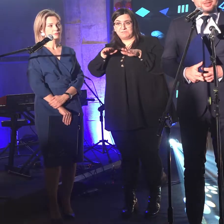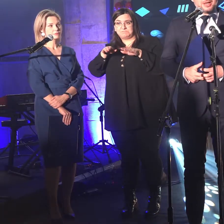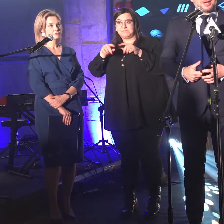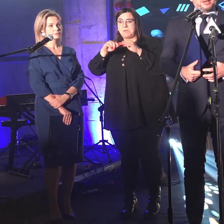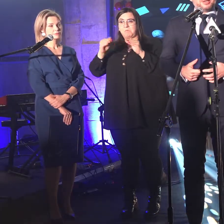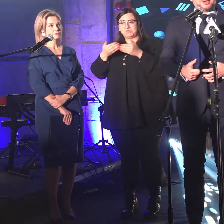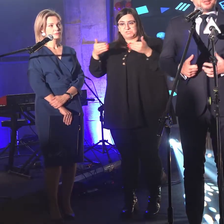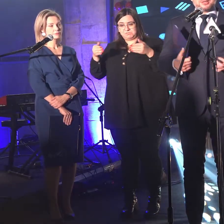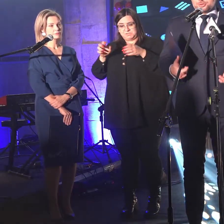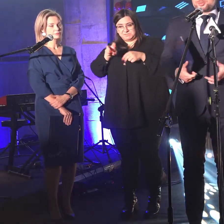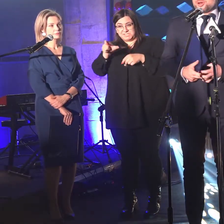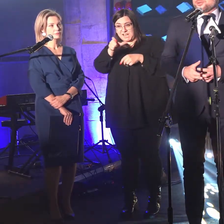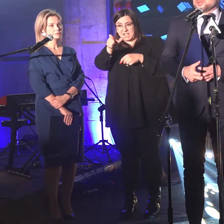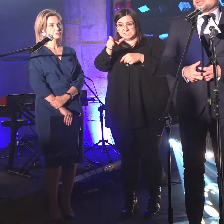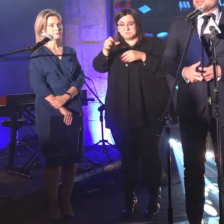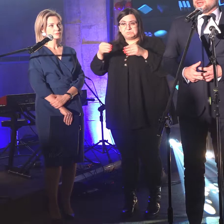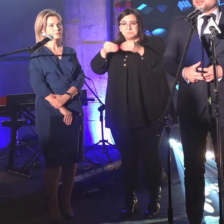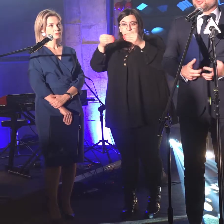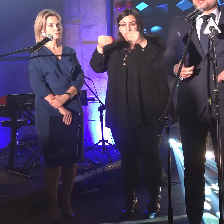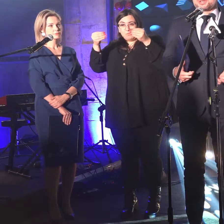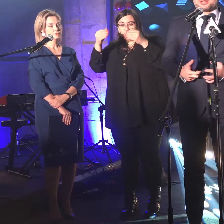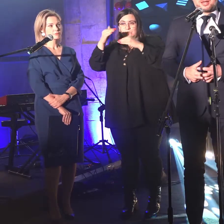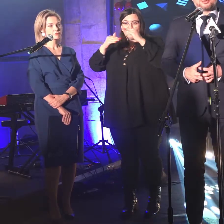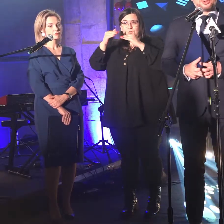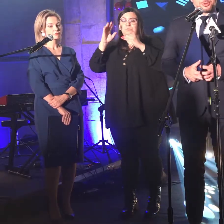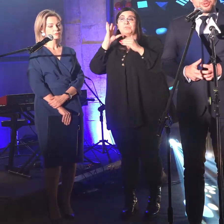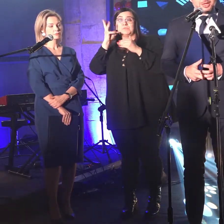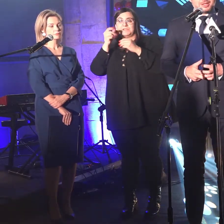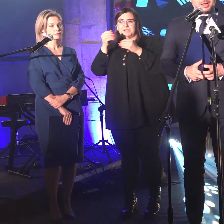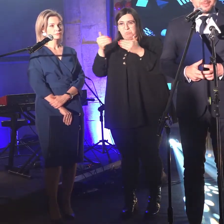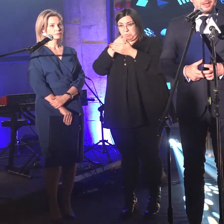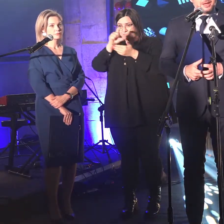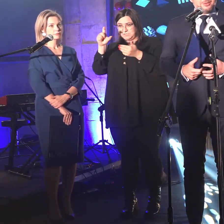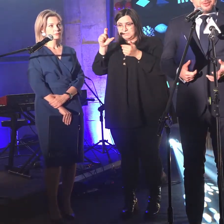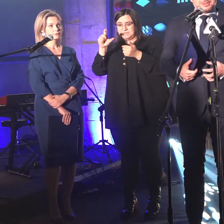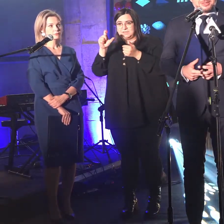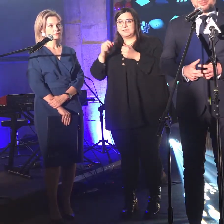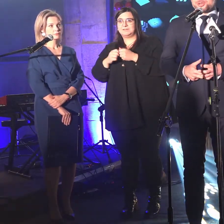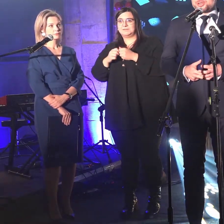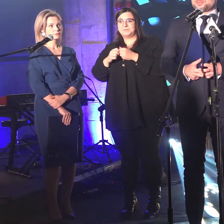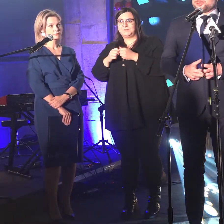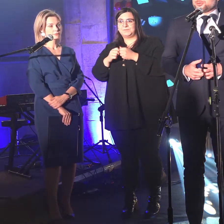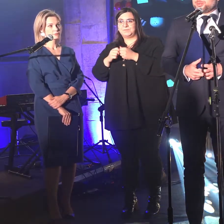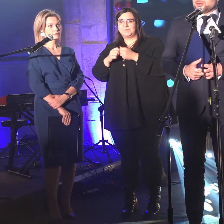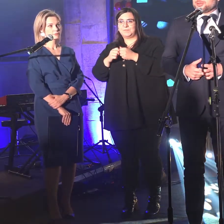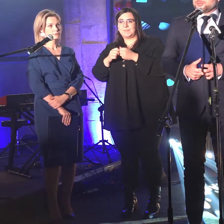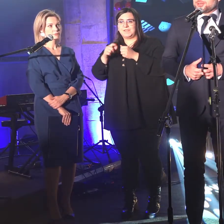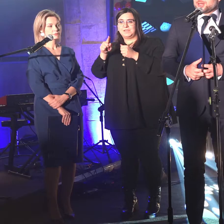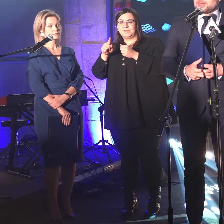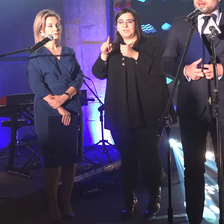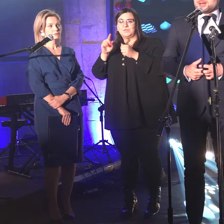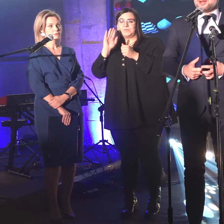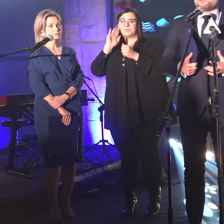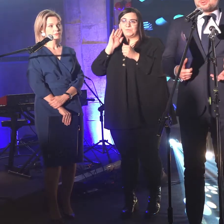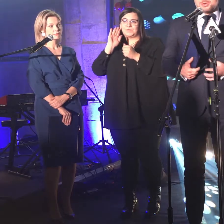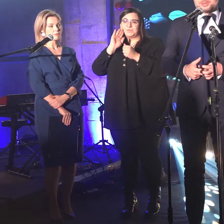podziemnej, jej rozbudowy, jej upiększania, jej unowocześniania w pewien symboliczny sposób